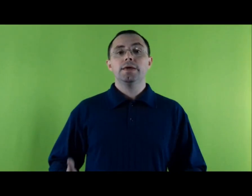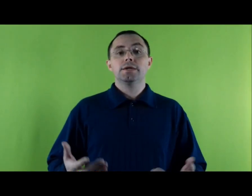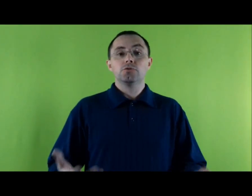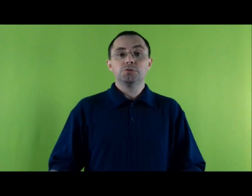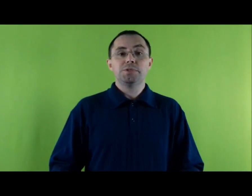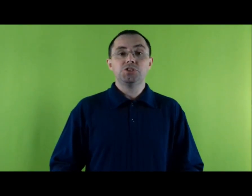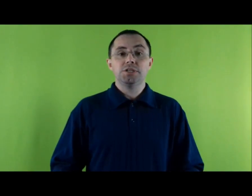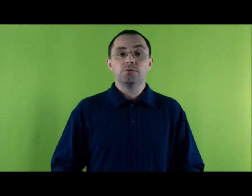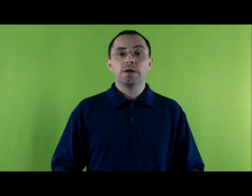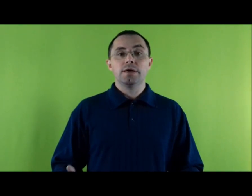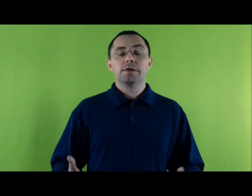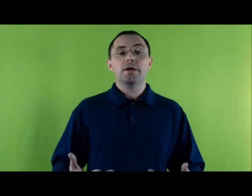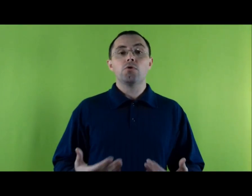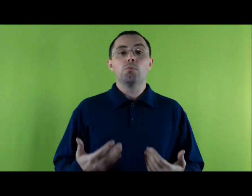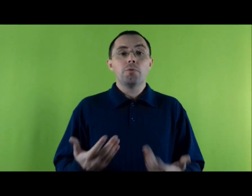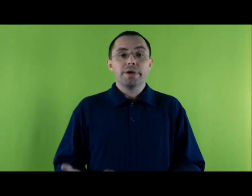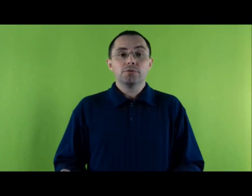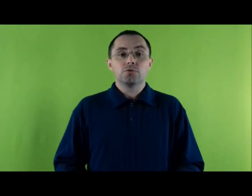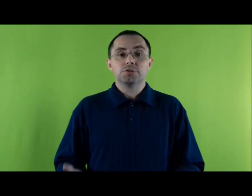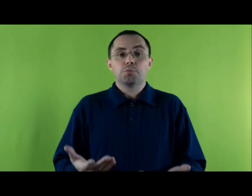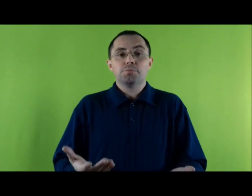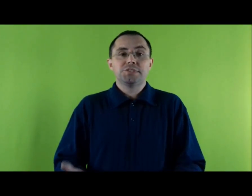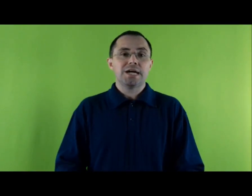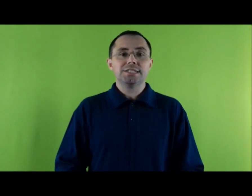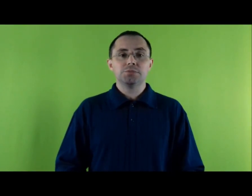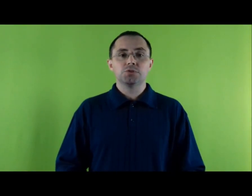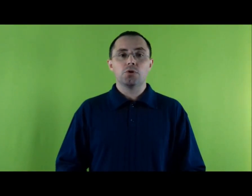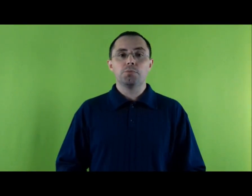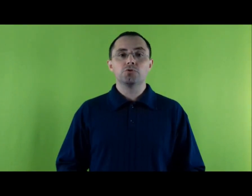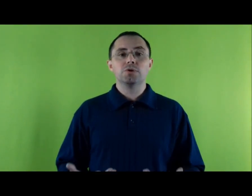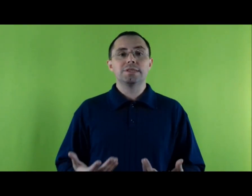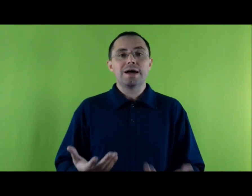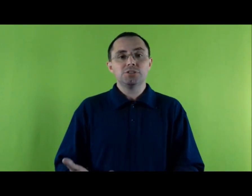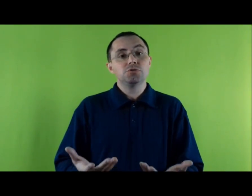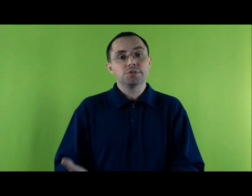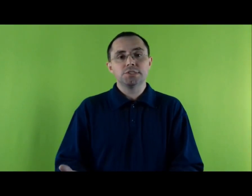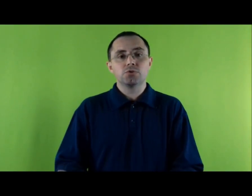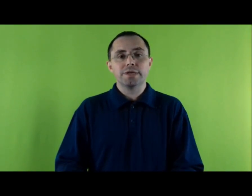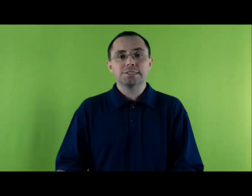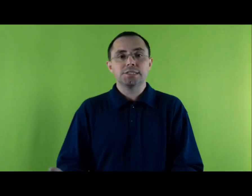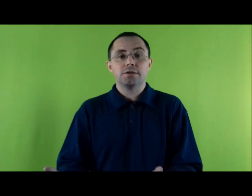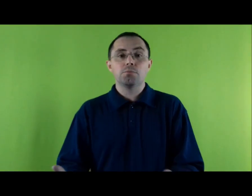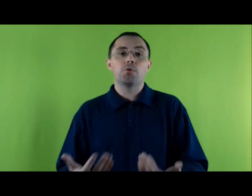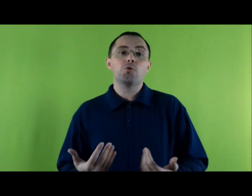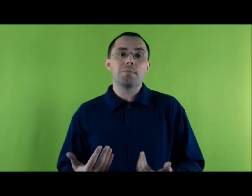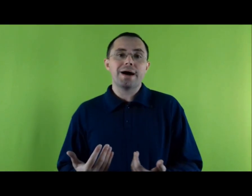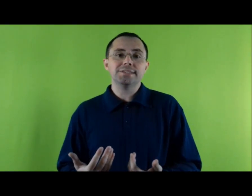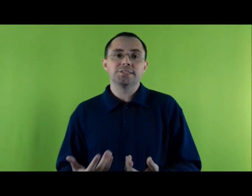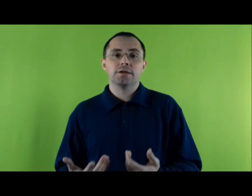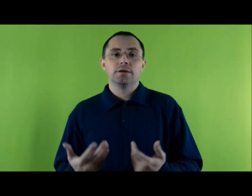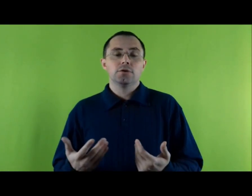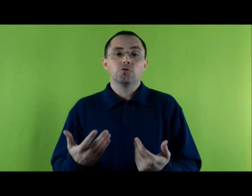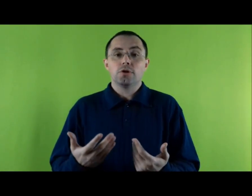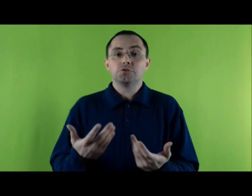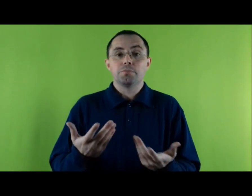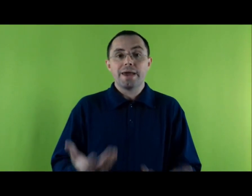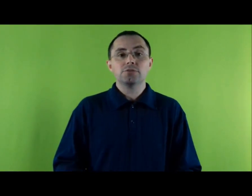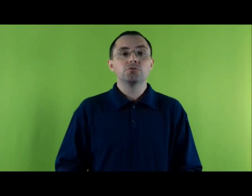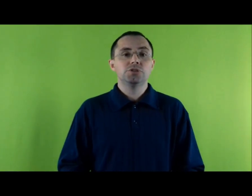que nos pediram que em algum momento nós propiciássemos a oportunidade de vocês conhecerem um pouco mais do nosso método de